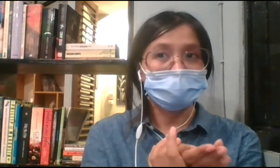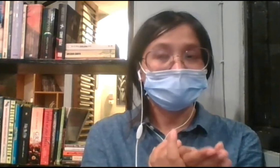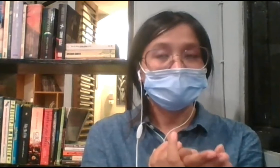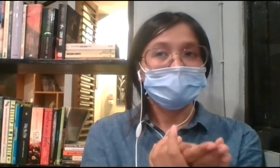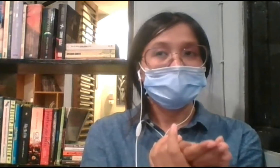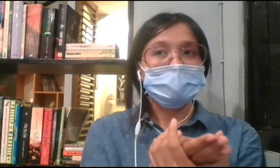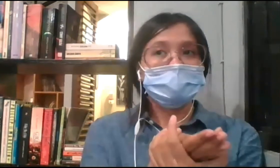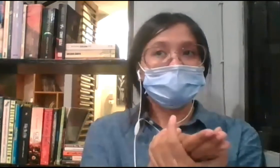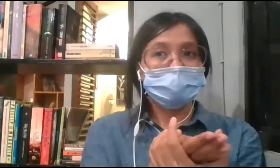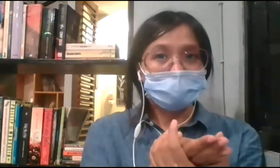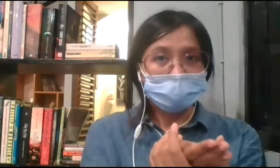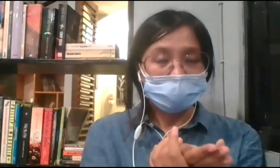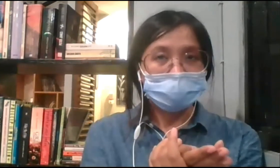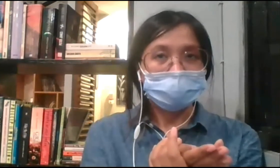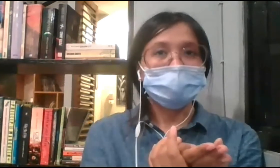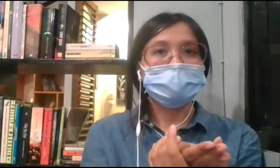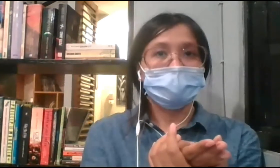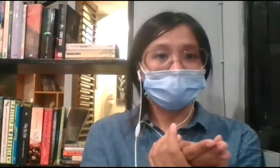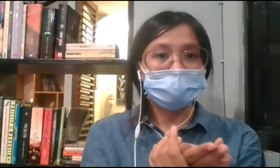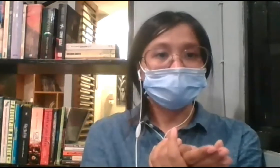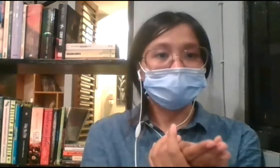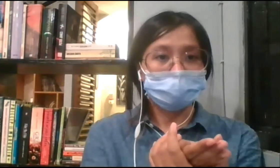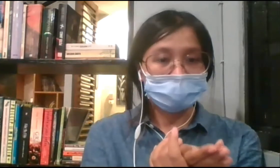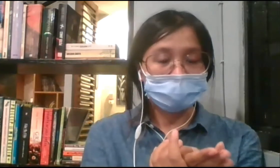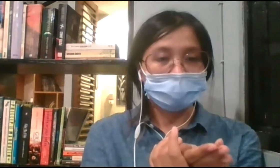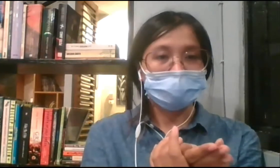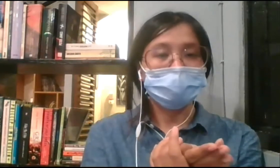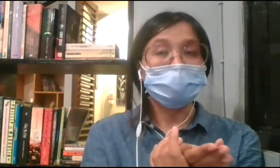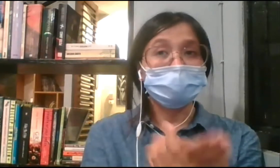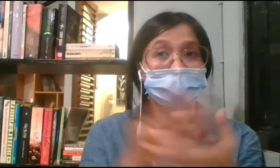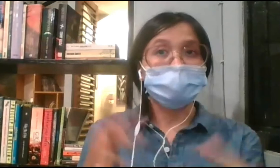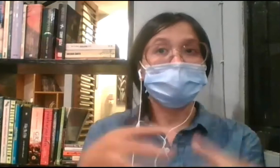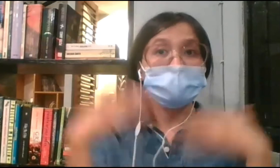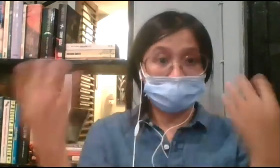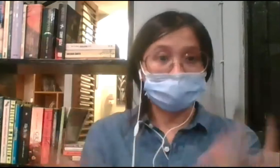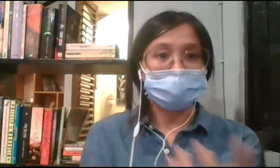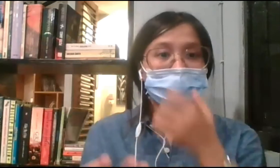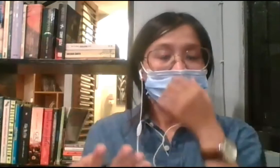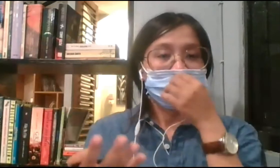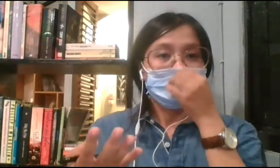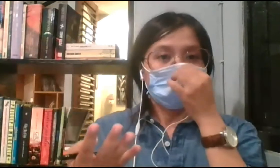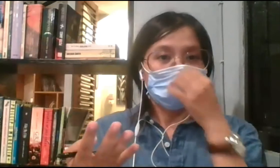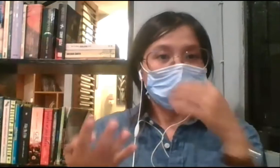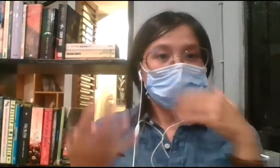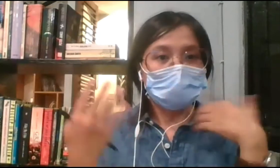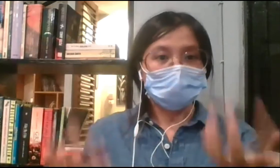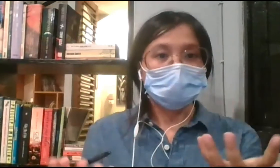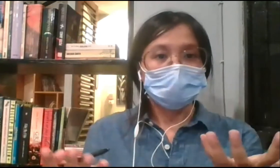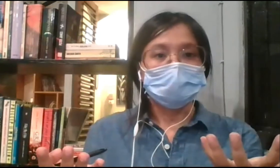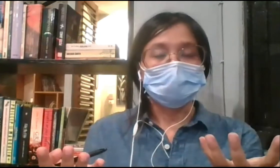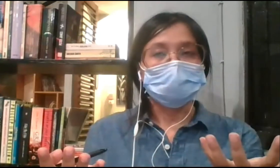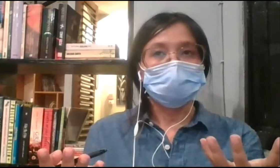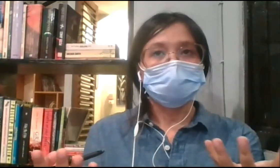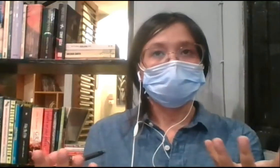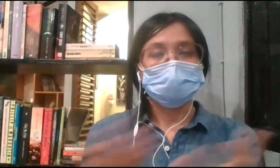jauh lebih menarik publik ya untuk terlibat langsung di